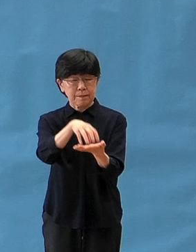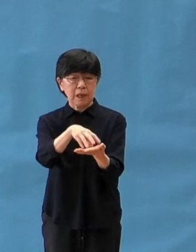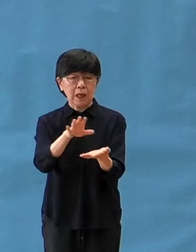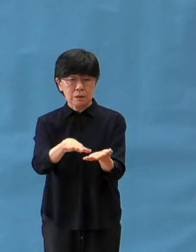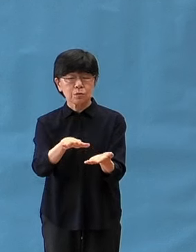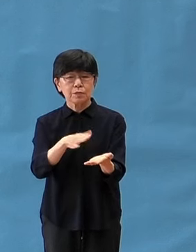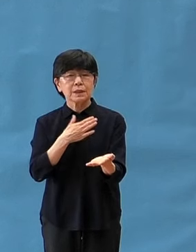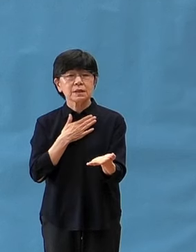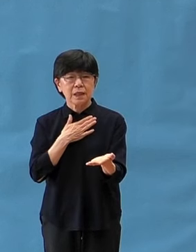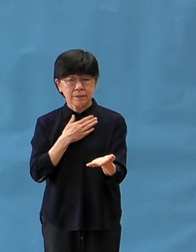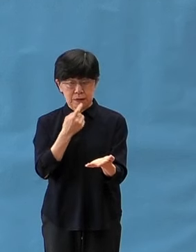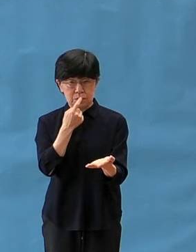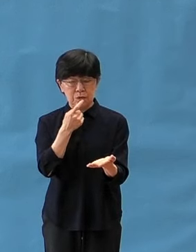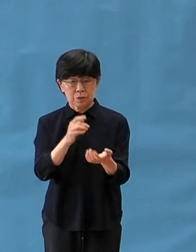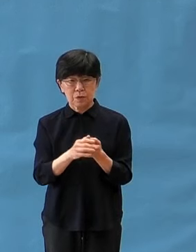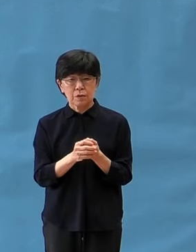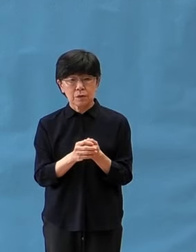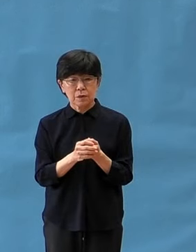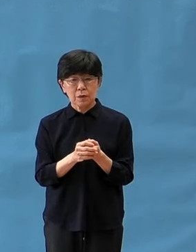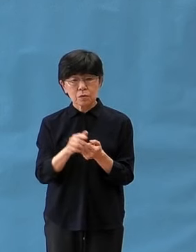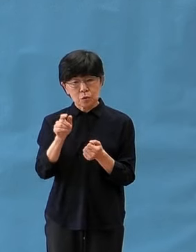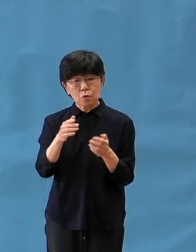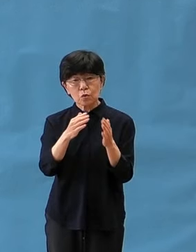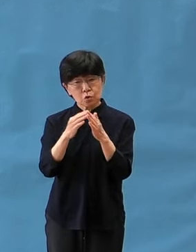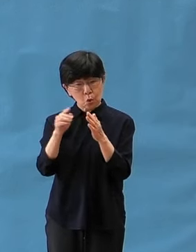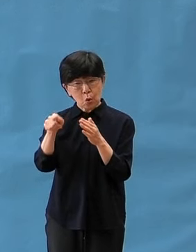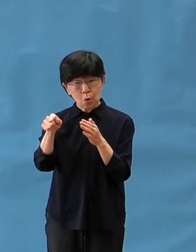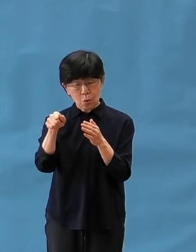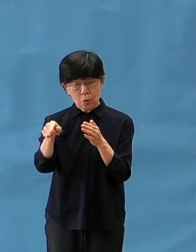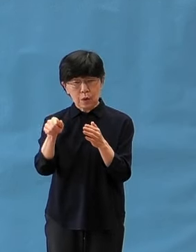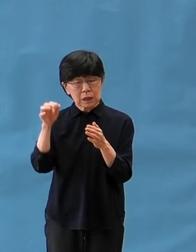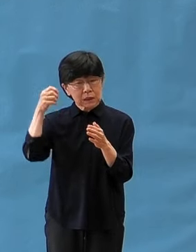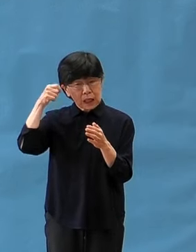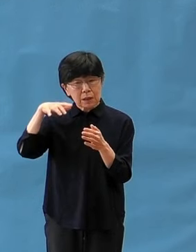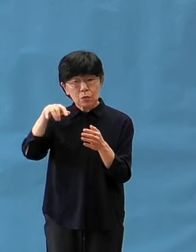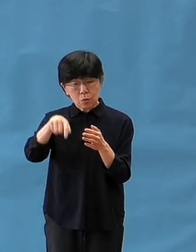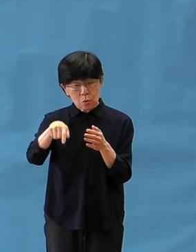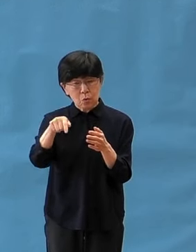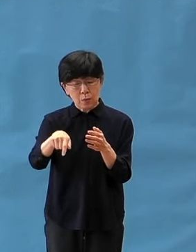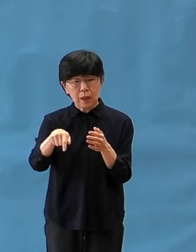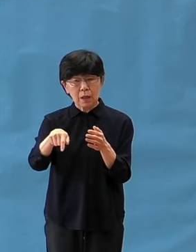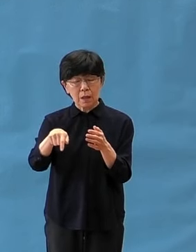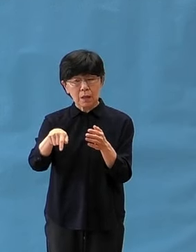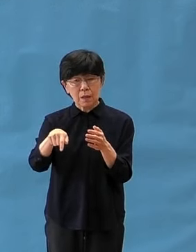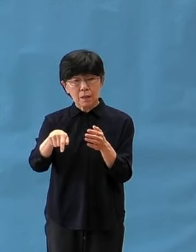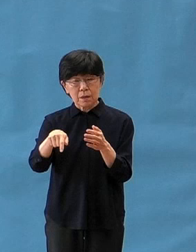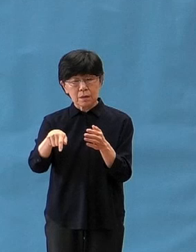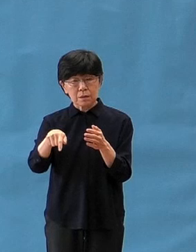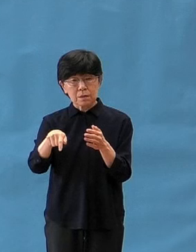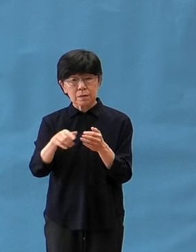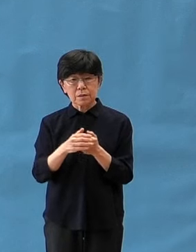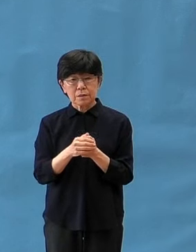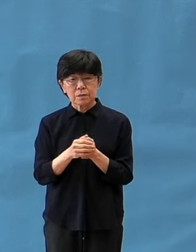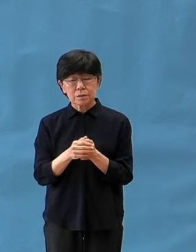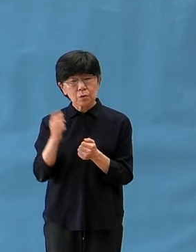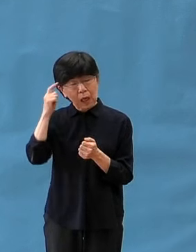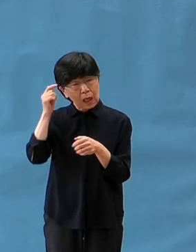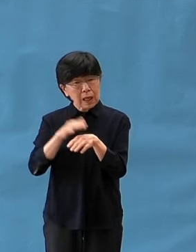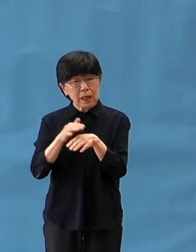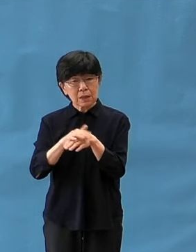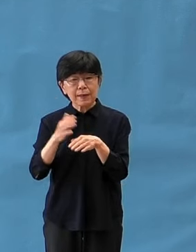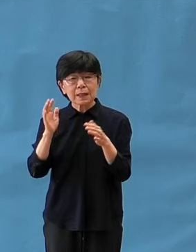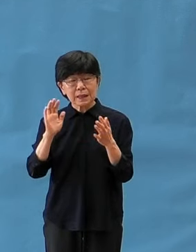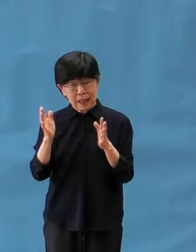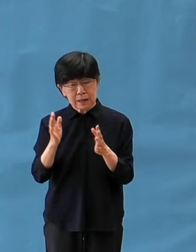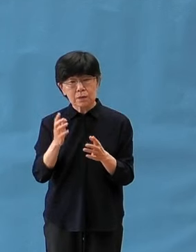まあ玄関町としてそういうふうに受け止められているというふうに理解するのは適当ではないだろうというのが一つで、そしてそれ